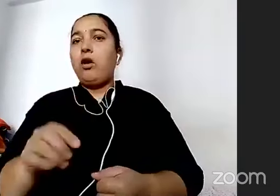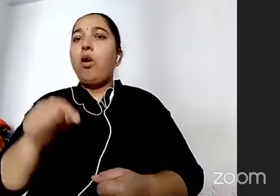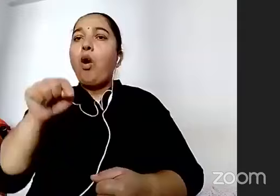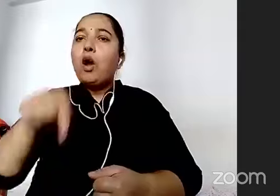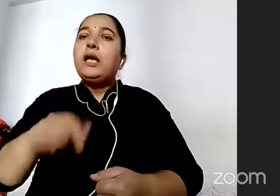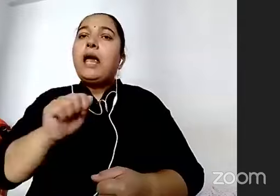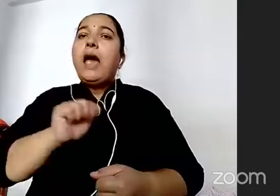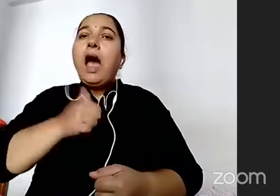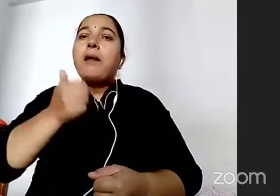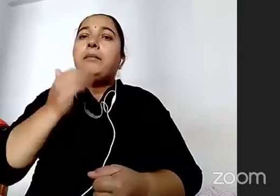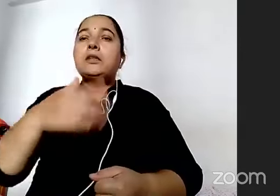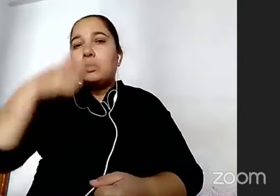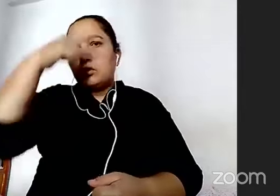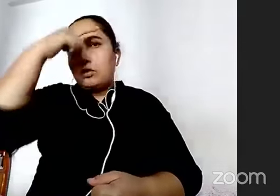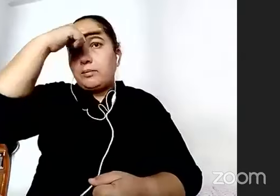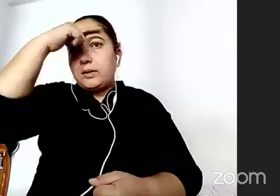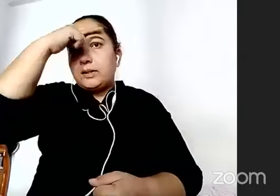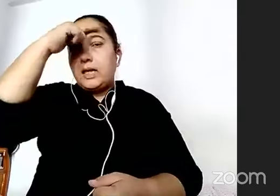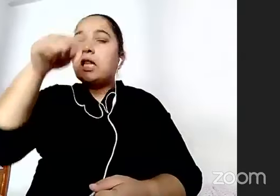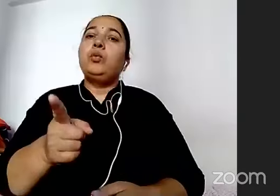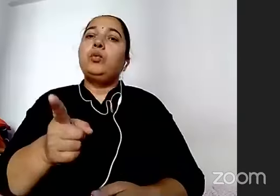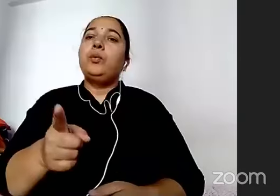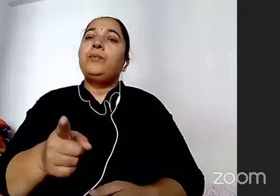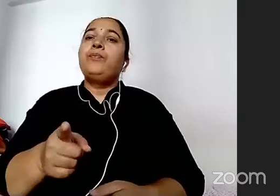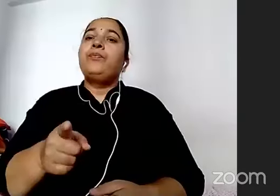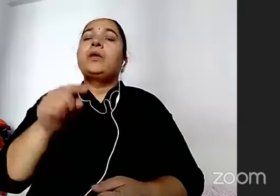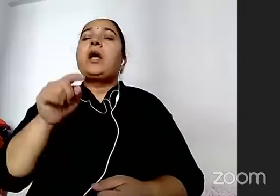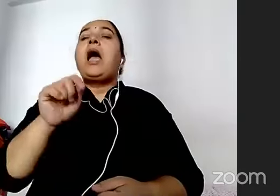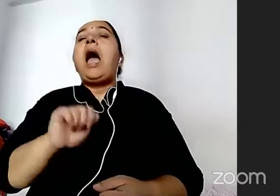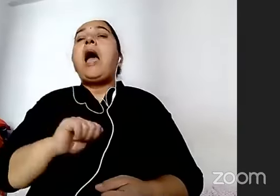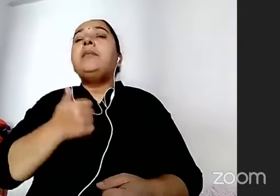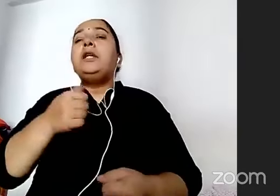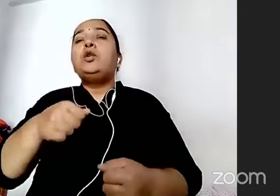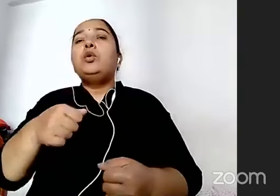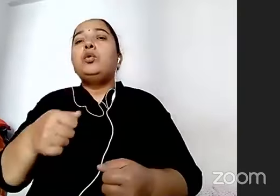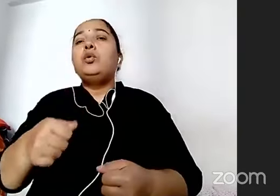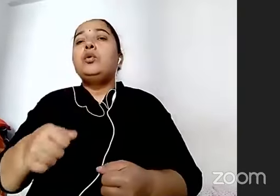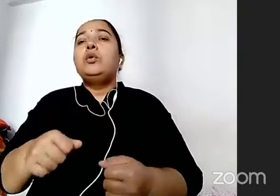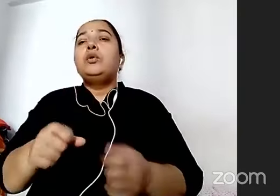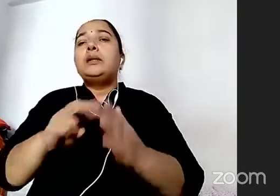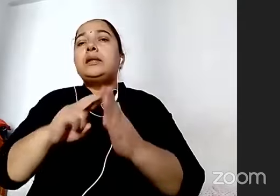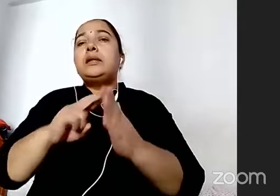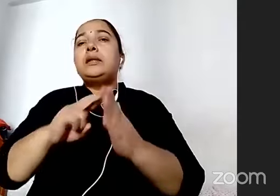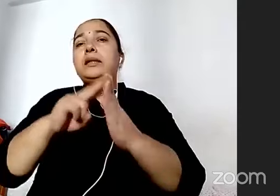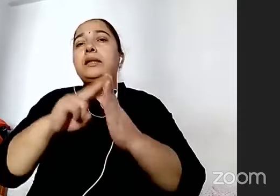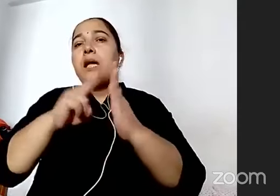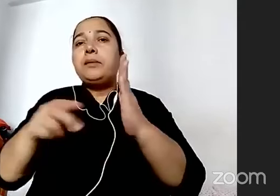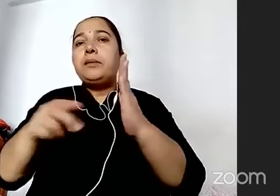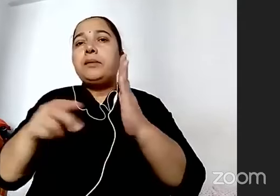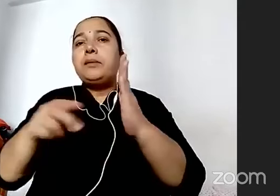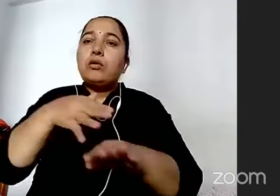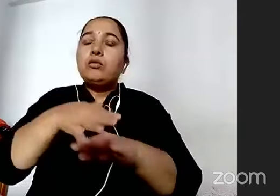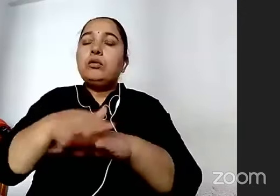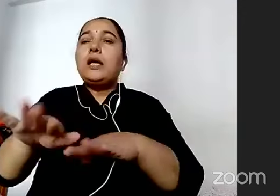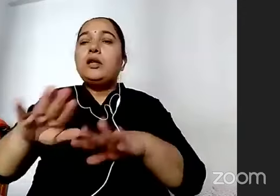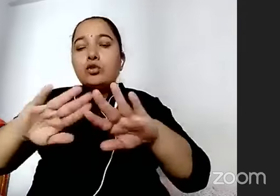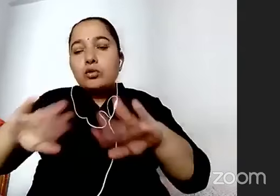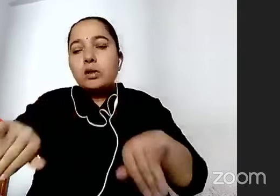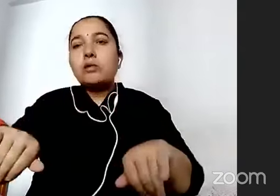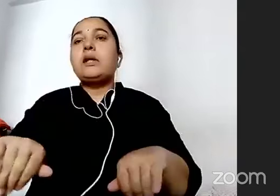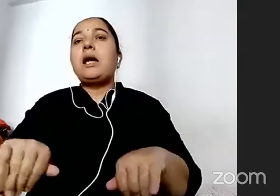ती चाहिँ जडहरूलाई सिआरपिडीको धाराहरूलाई डिफाइन गर्दै गर्दाखेरि अपाङ्गता भएका व्यक्तिहरूको अधिकार